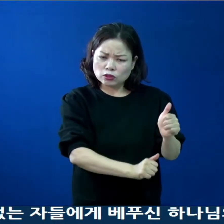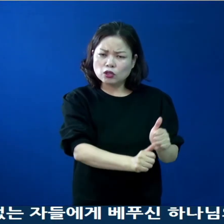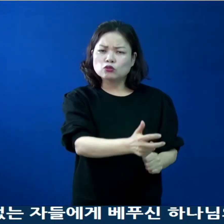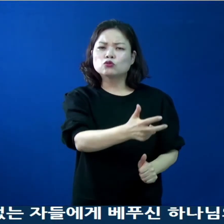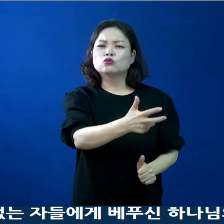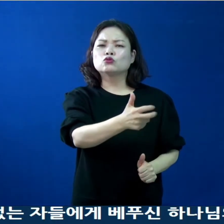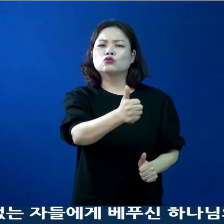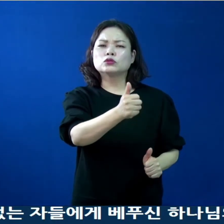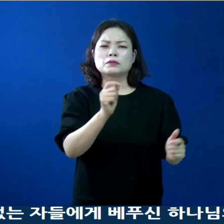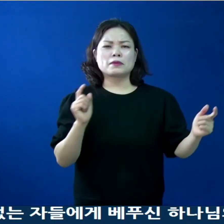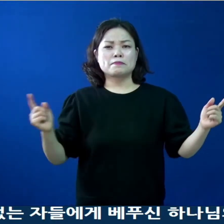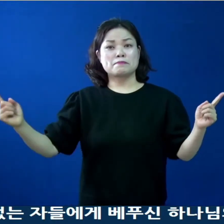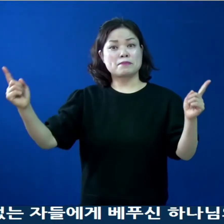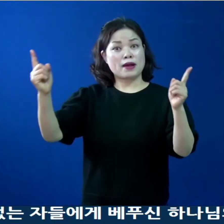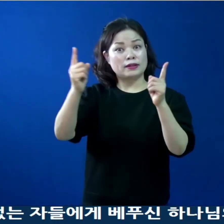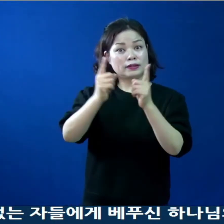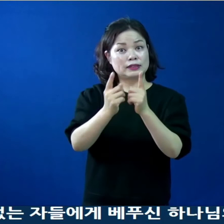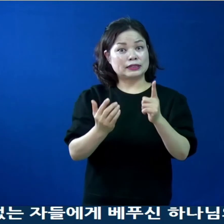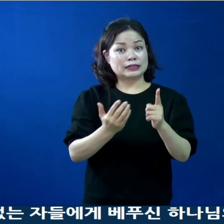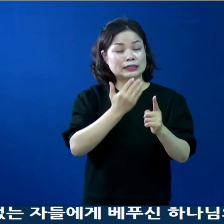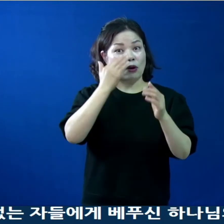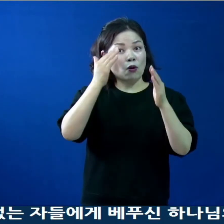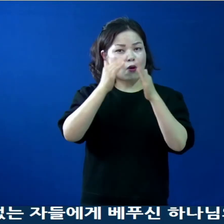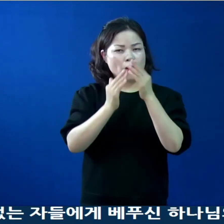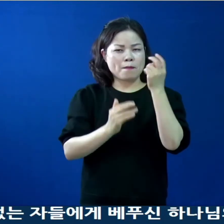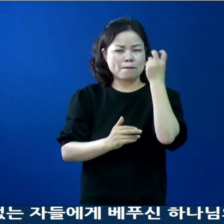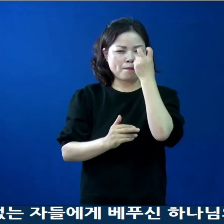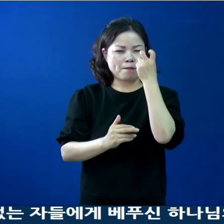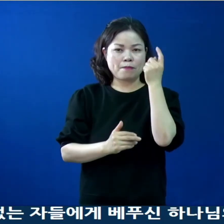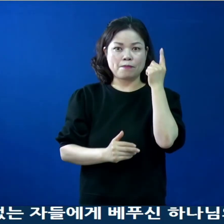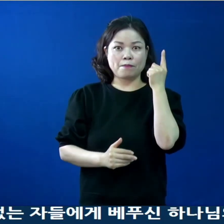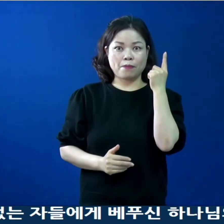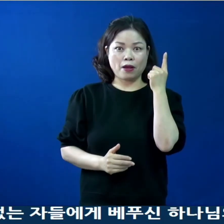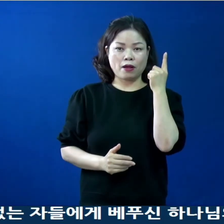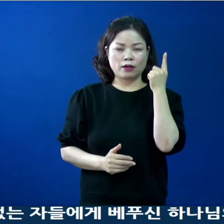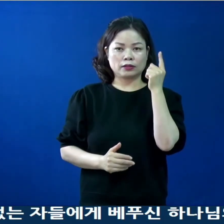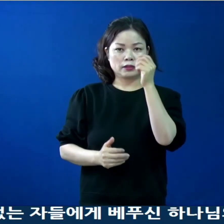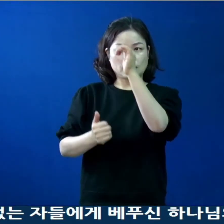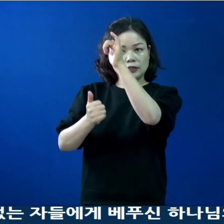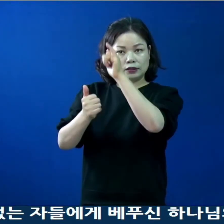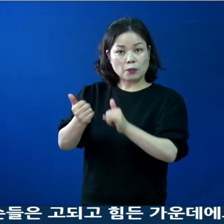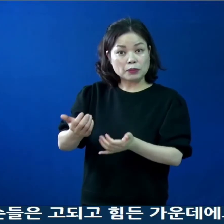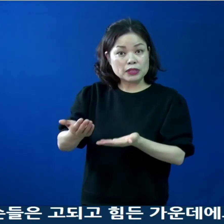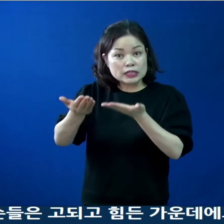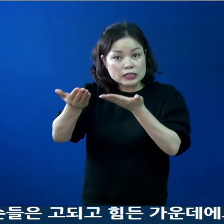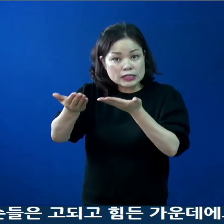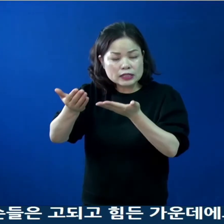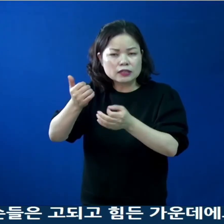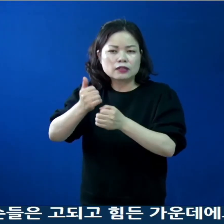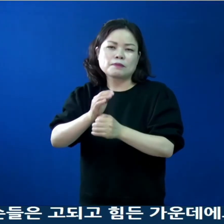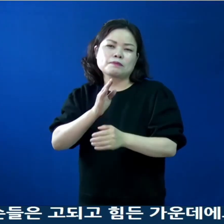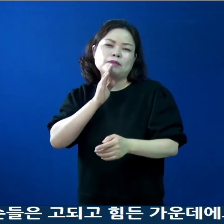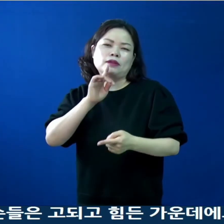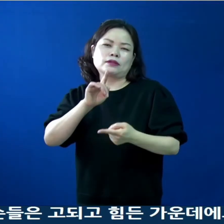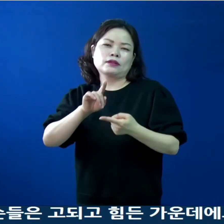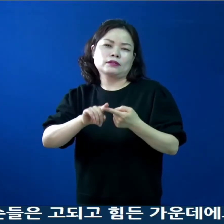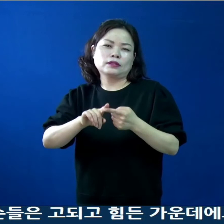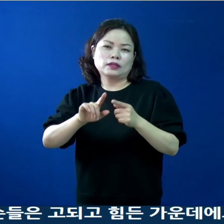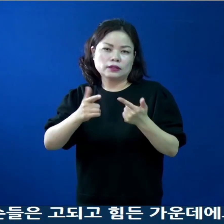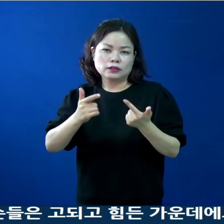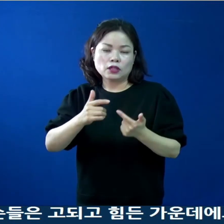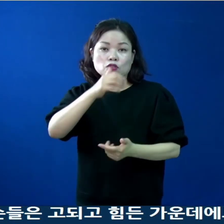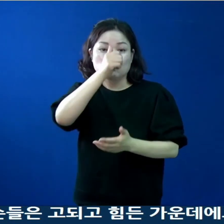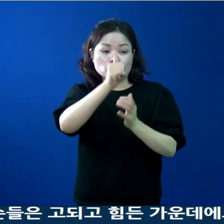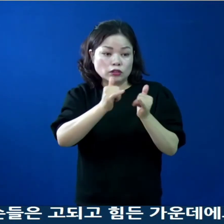주님을 만나는 성전을 지키고 성전에서 섬기는 것은 마땅하고 당연한 것이 아니라